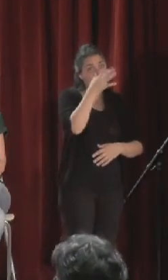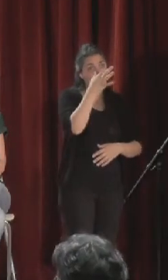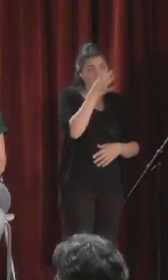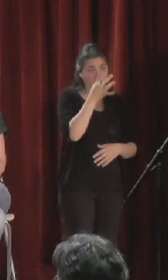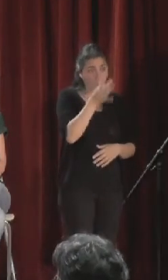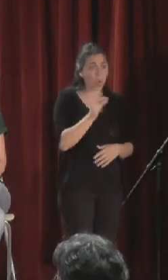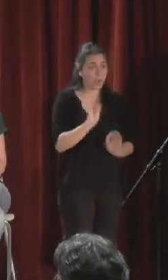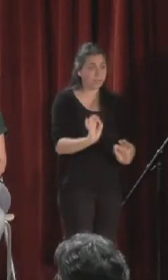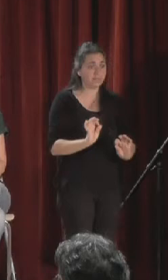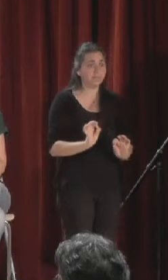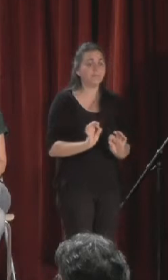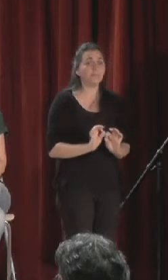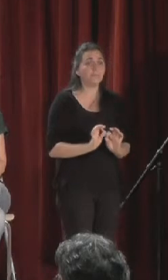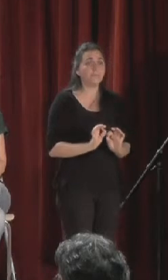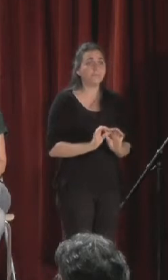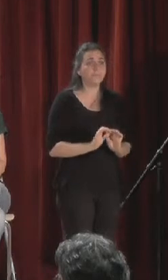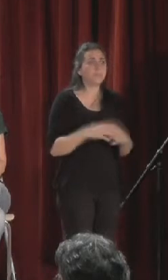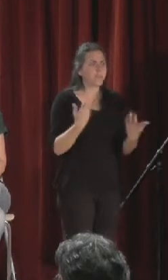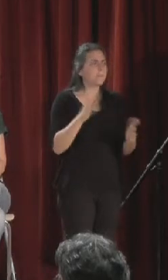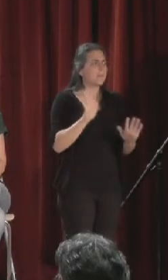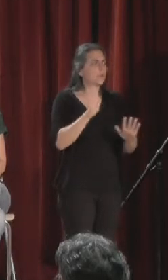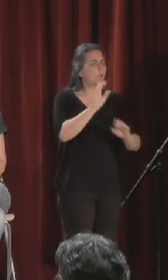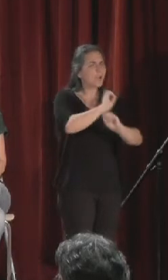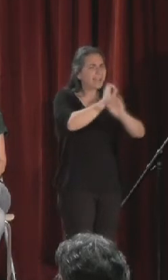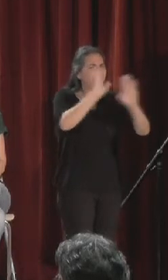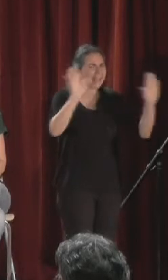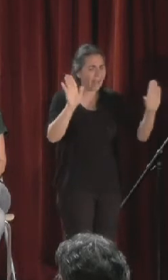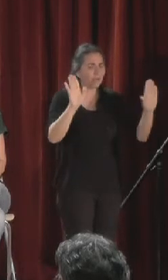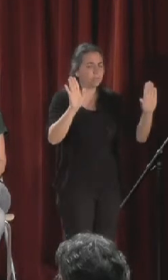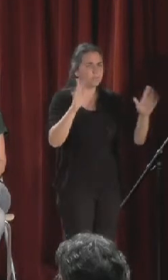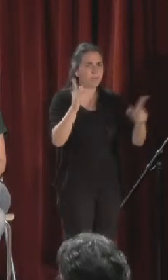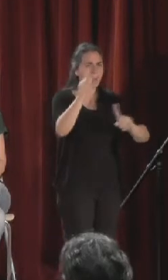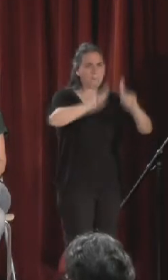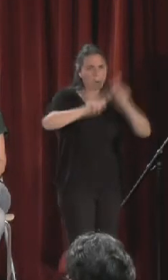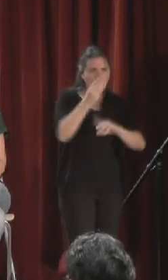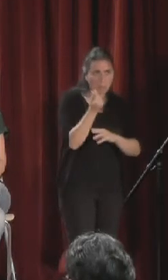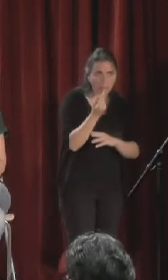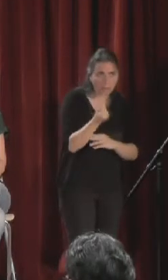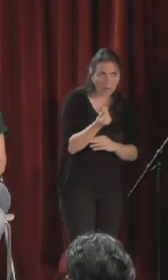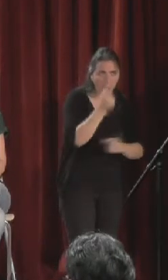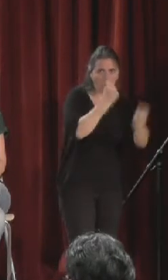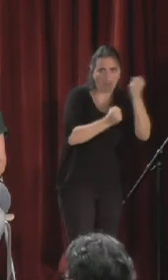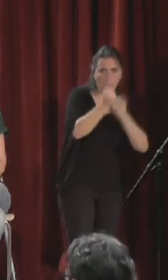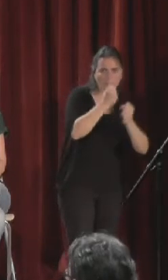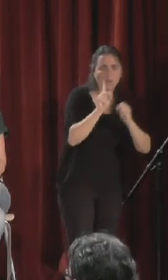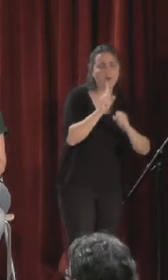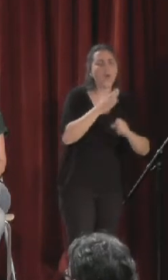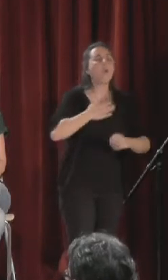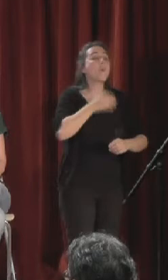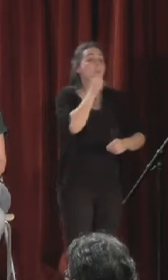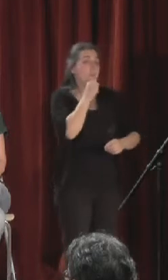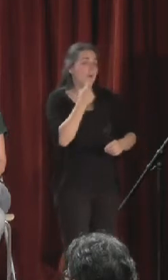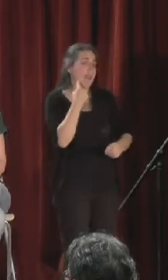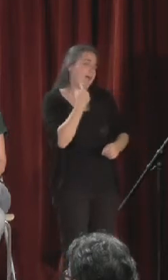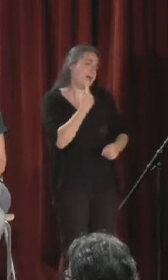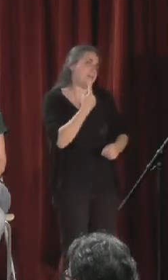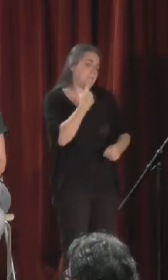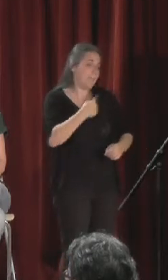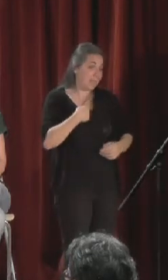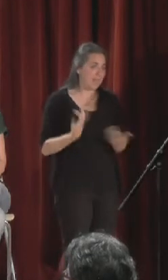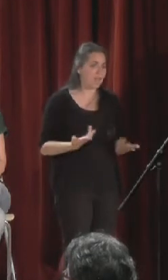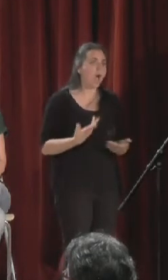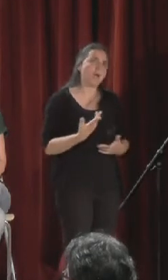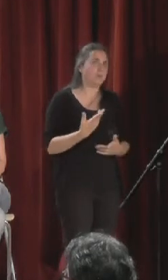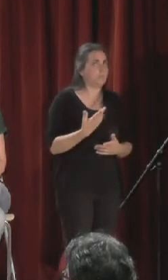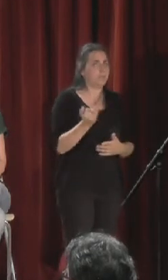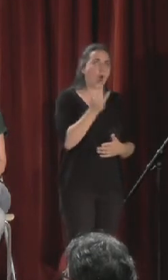pero temos que telo claro. A situación que estamos a vivir non é un problema de diñeiro. Outro día decía a miña abuela, ai, Josiño, é que non hai